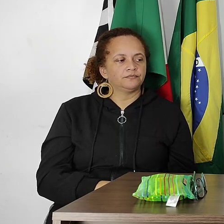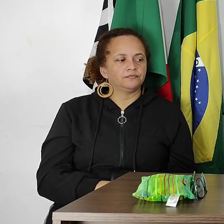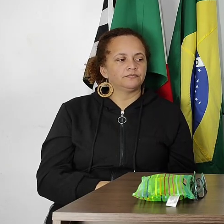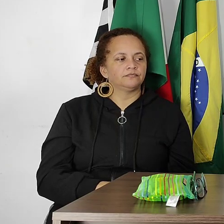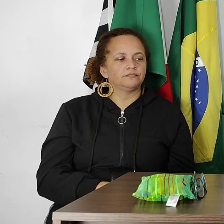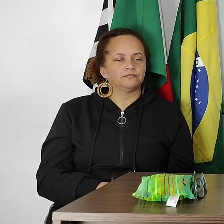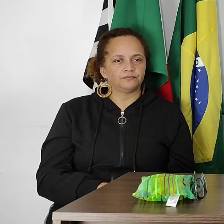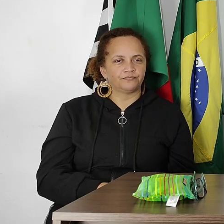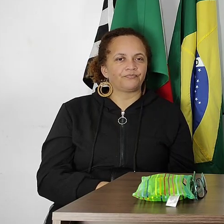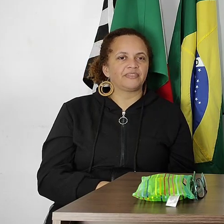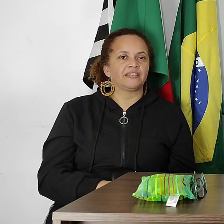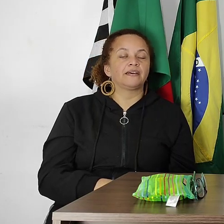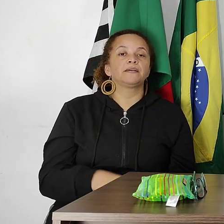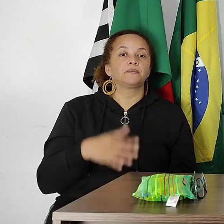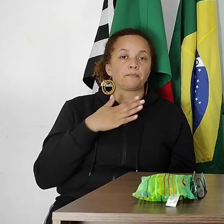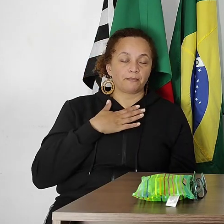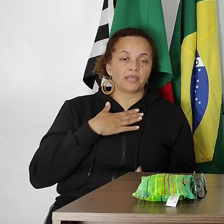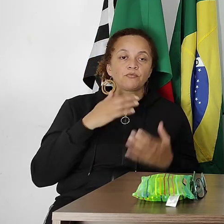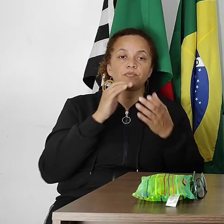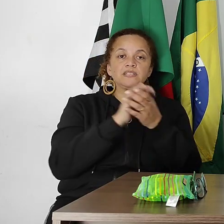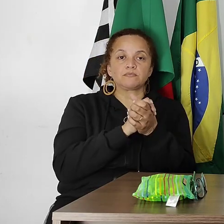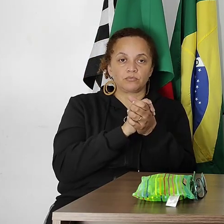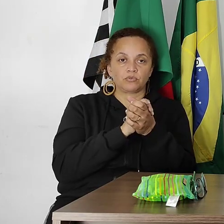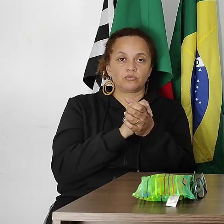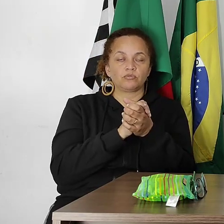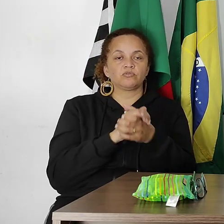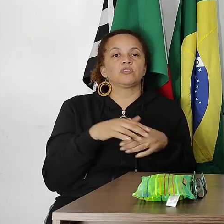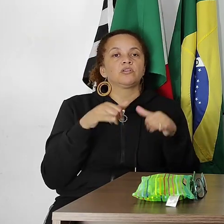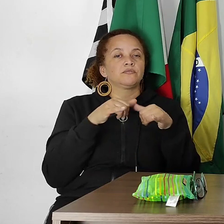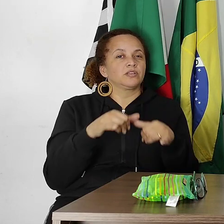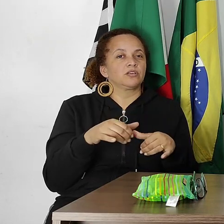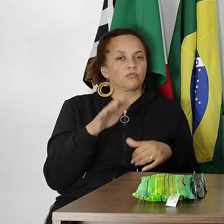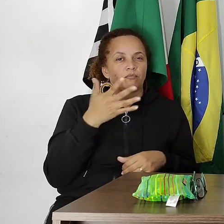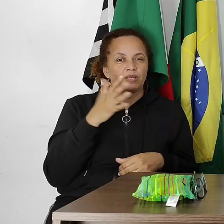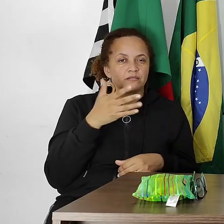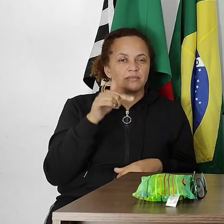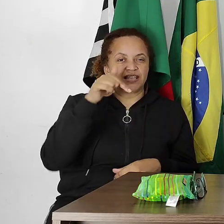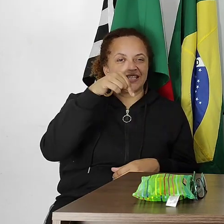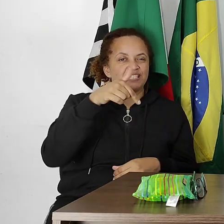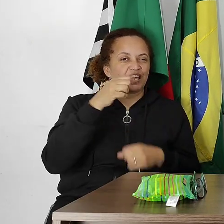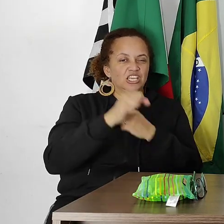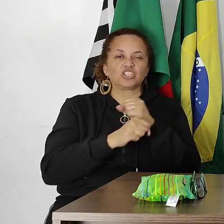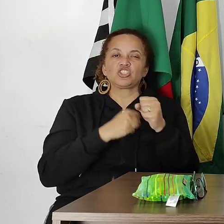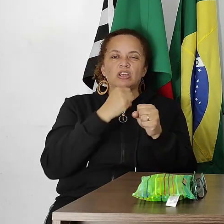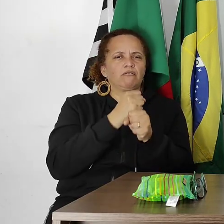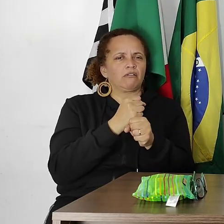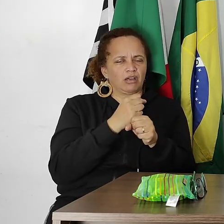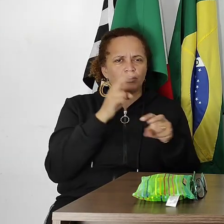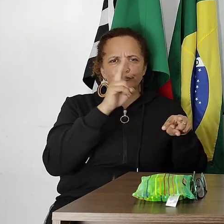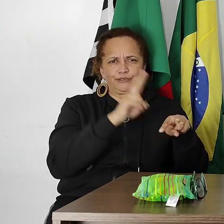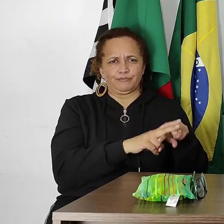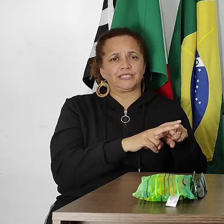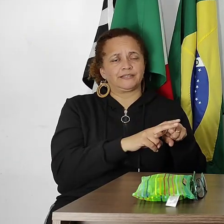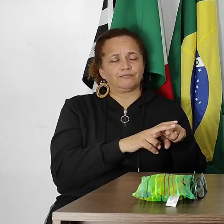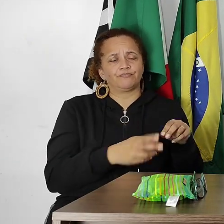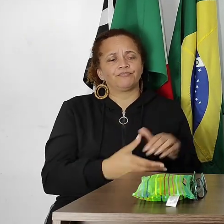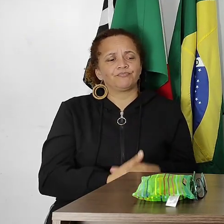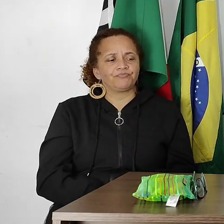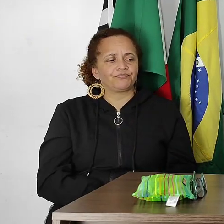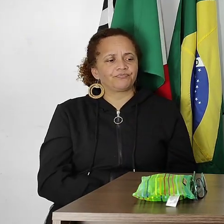nesse tempo ele ficou 7 anos preso, né? Mais ou menos isso, eu não tenho noção mais de